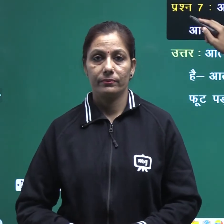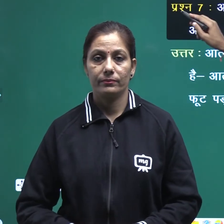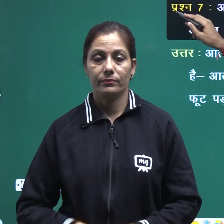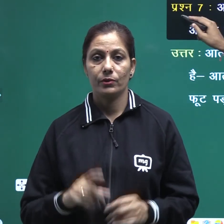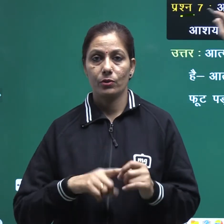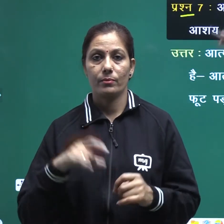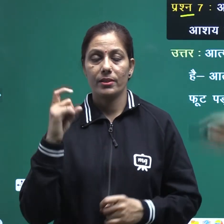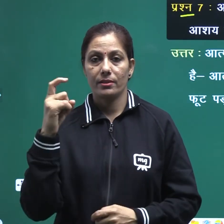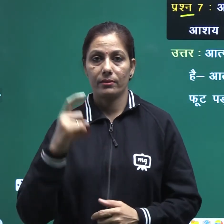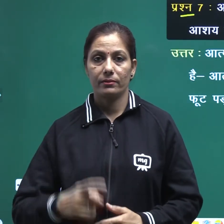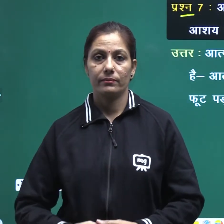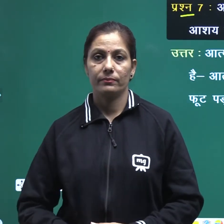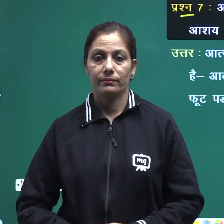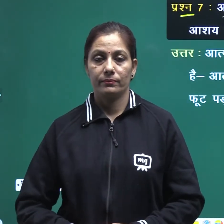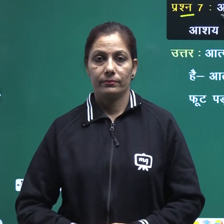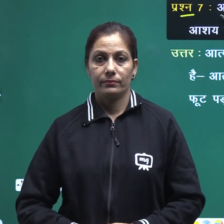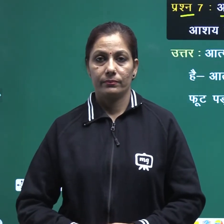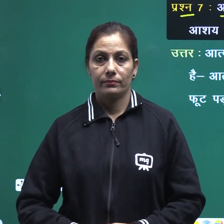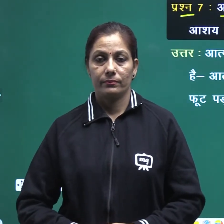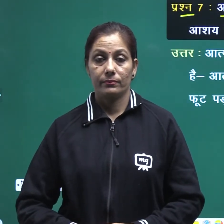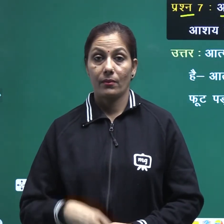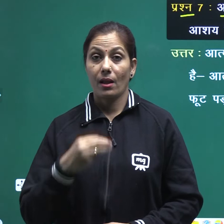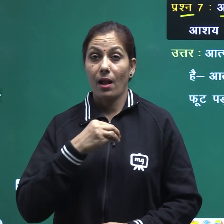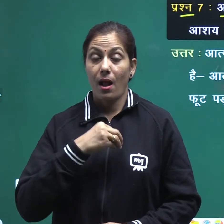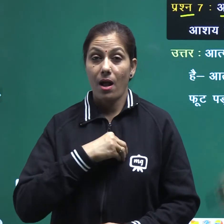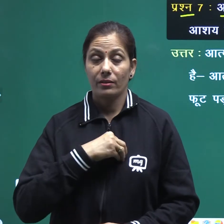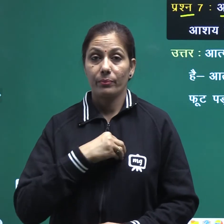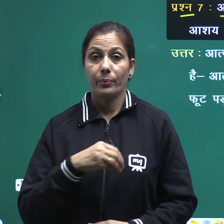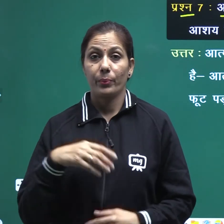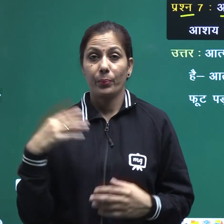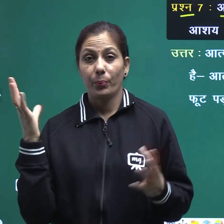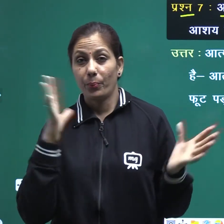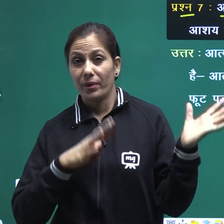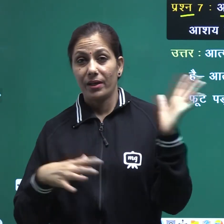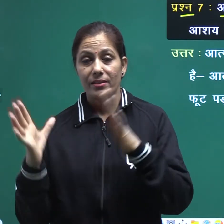यह प्रश्न 7 को आत्म पहले से